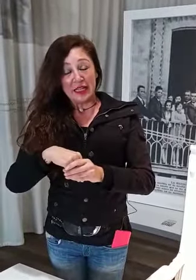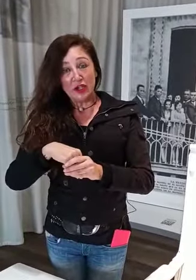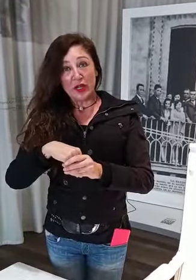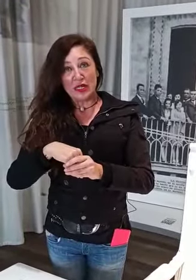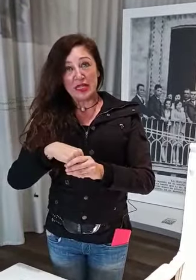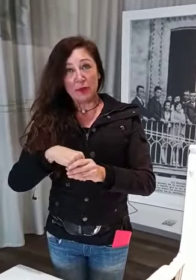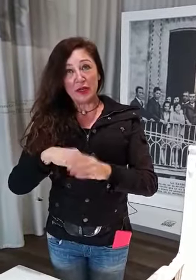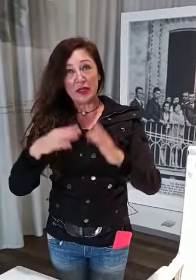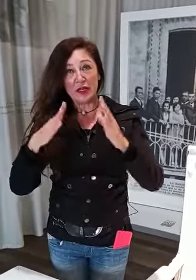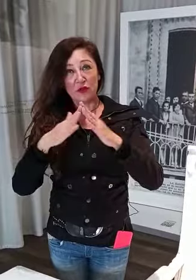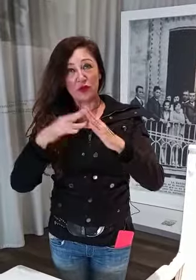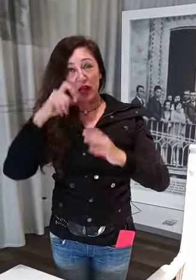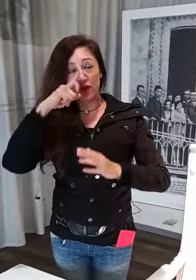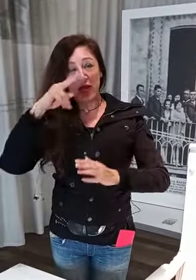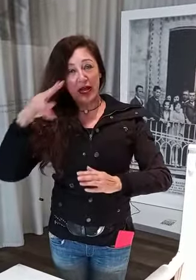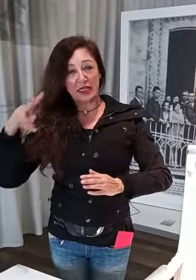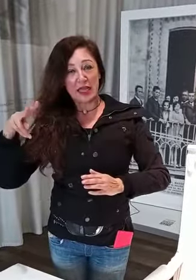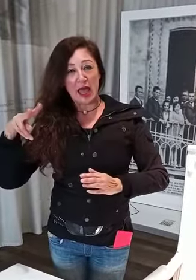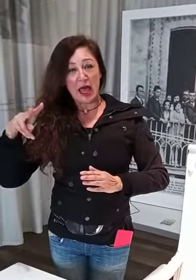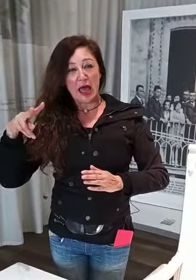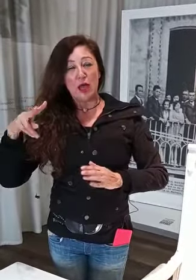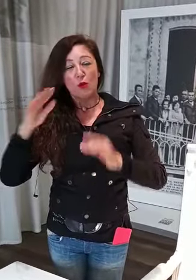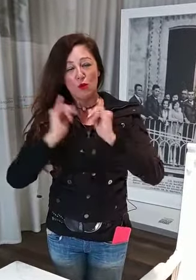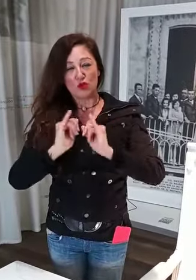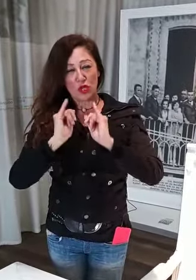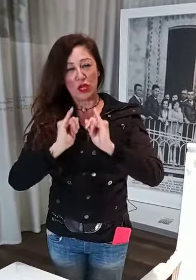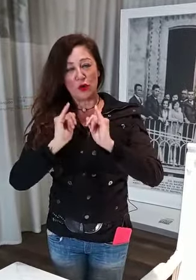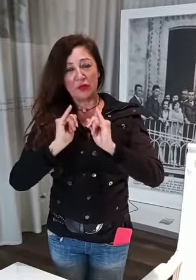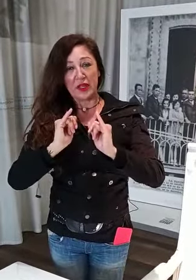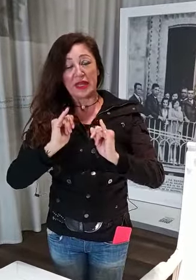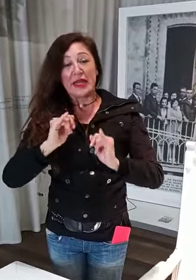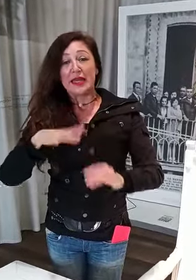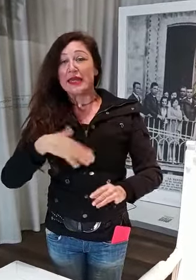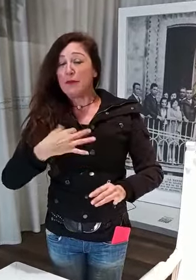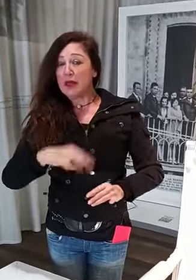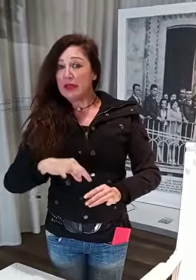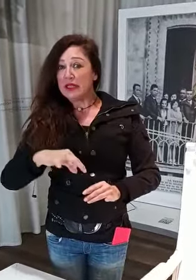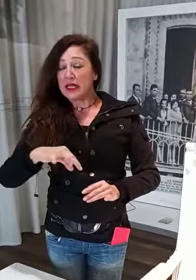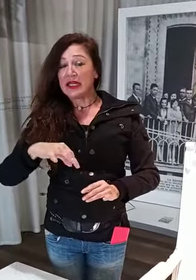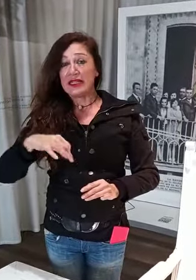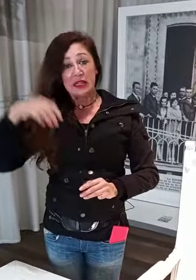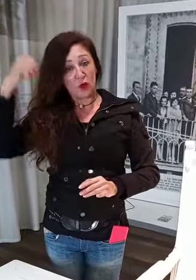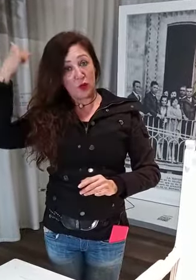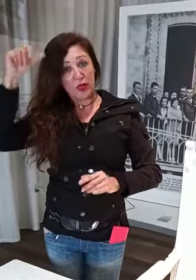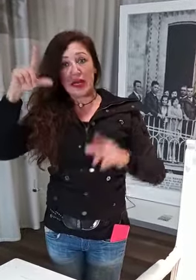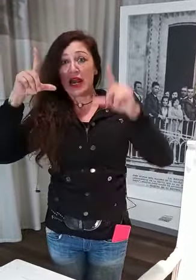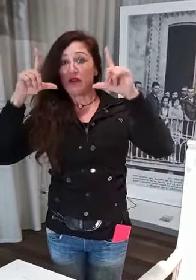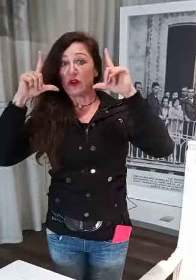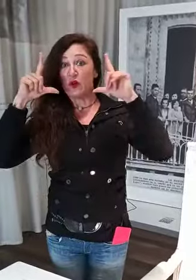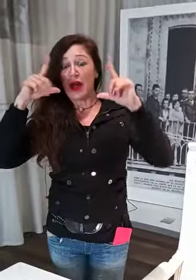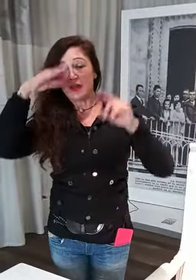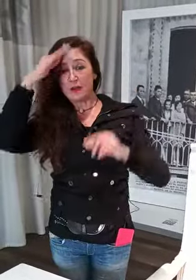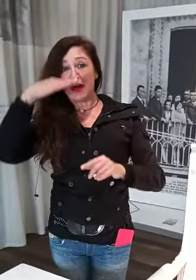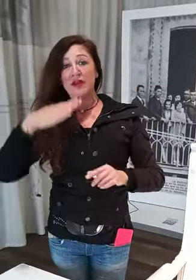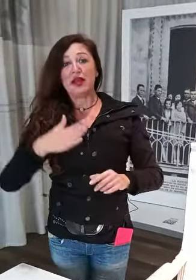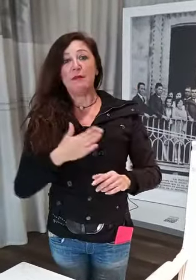Dentro de él se puede disfrutar de una casa museo que permite redescubrir la figura del padre de la